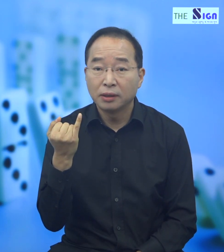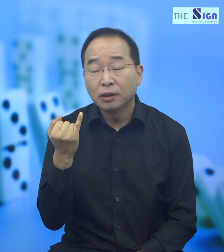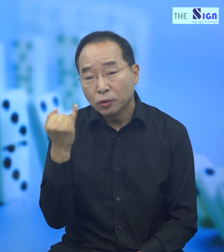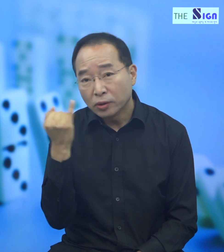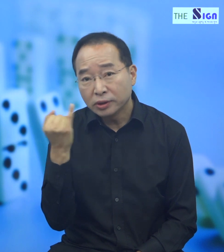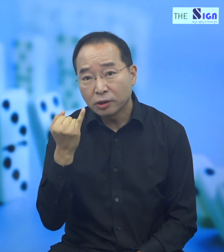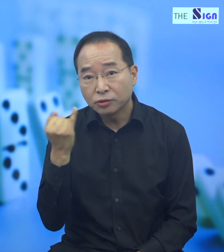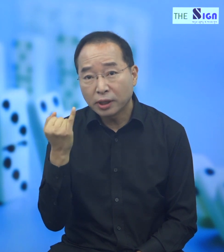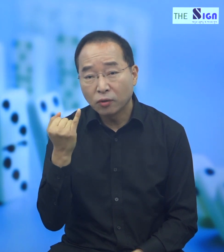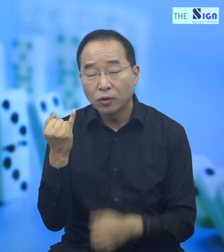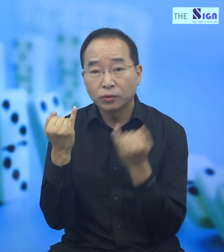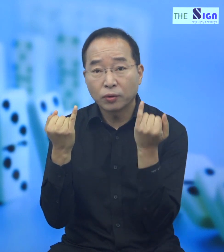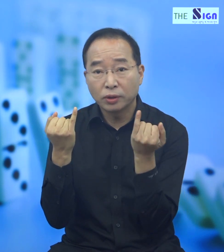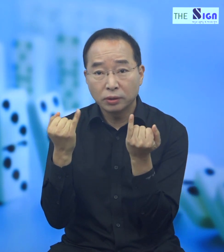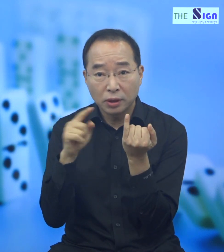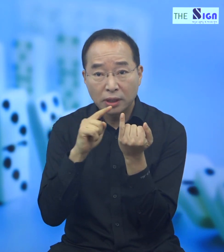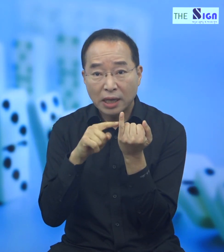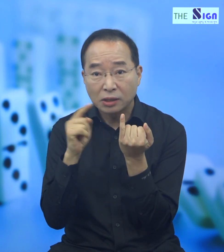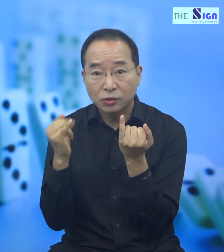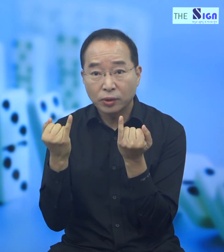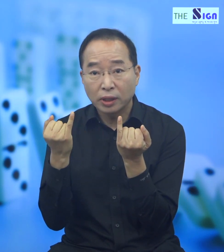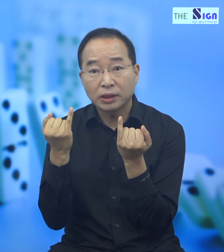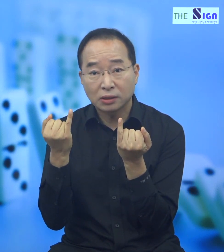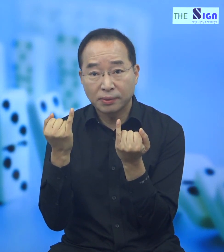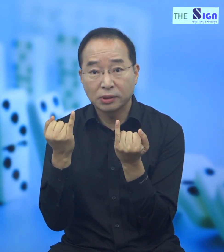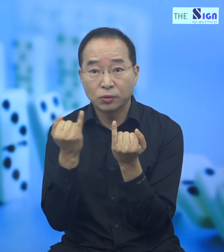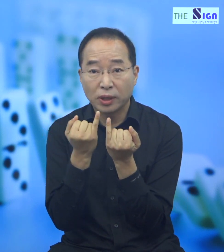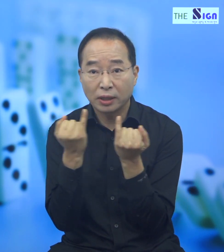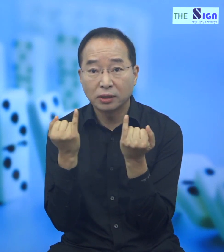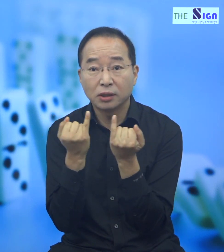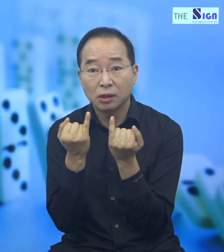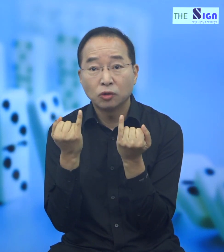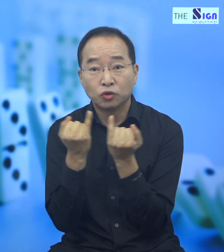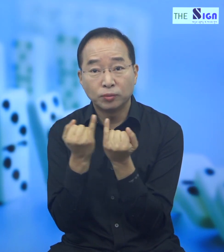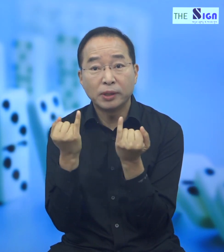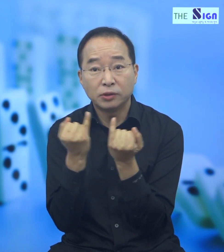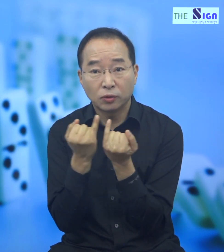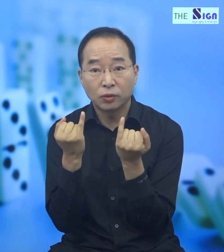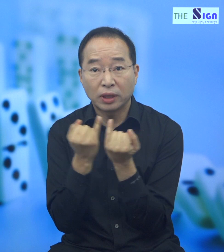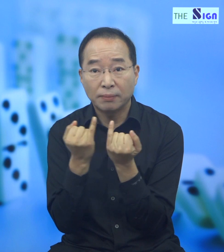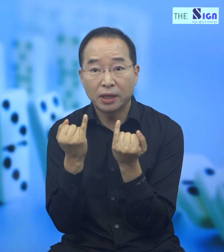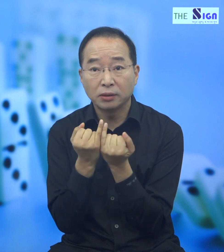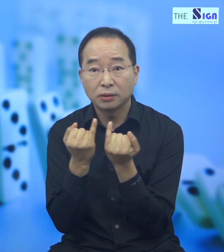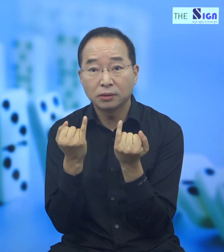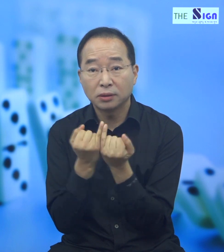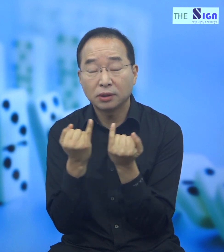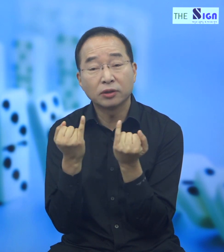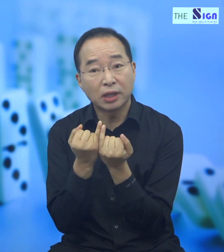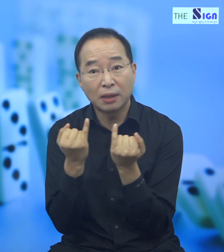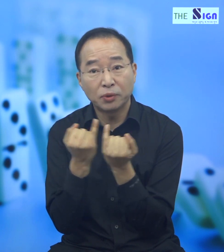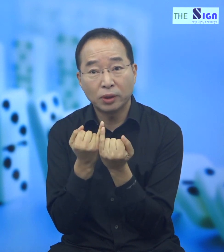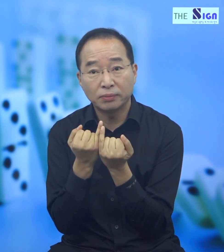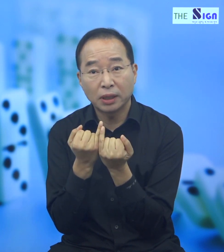요 흔들어도 되고 또는 양쪽에 5번째 손가락을 2번 정도 대면 여자라는 표현입니다.